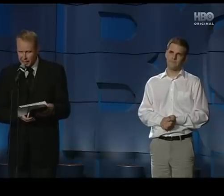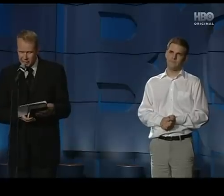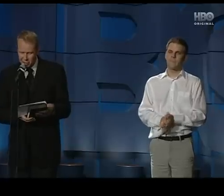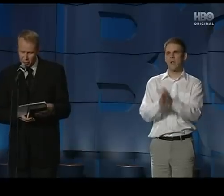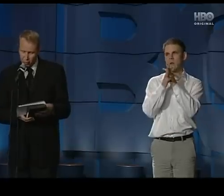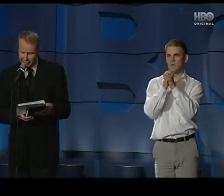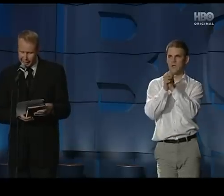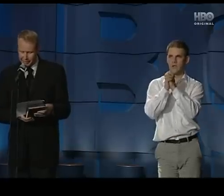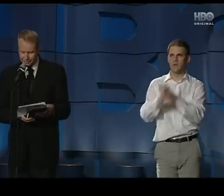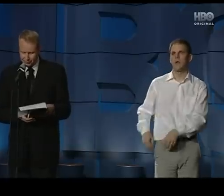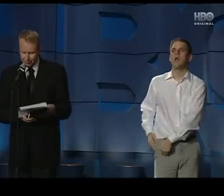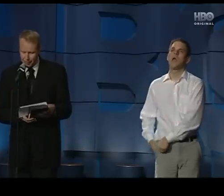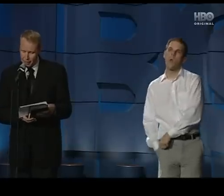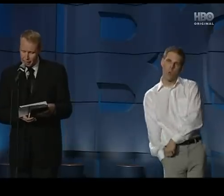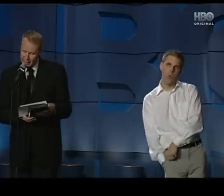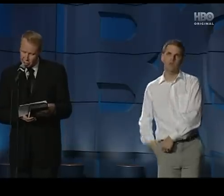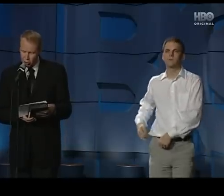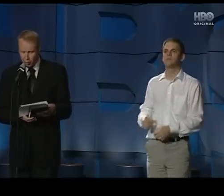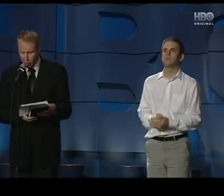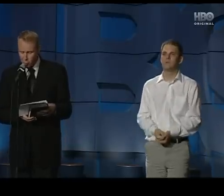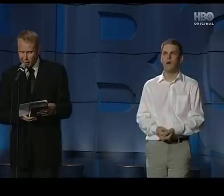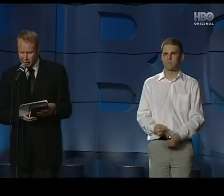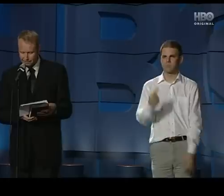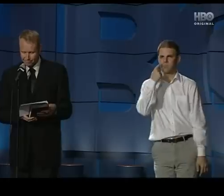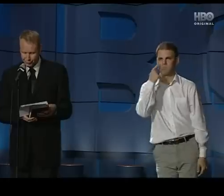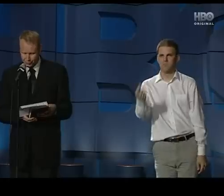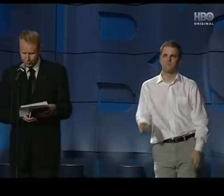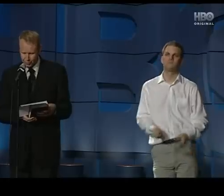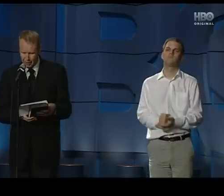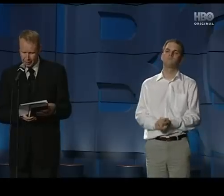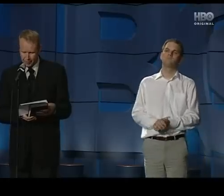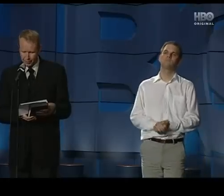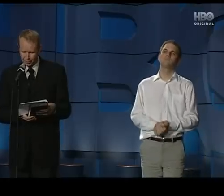Prosme také za naše politiky, za Jiřího Paroubka,